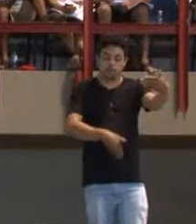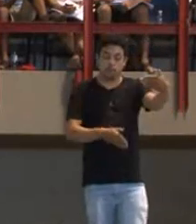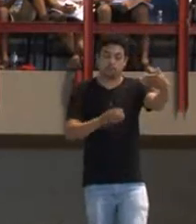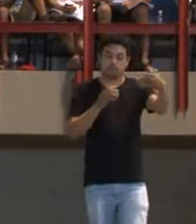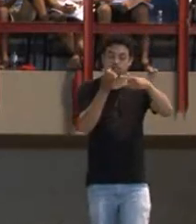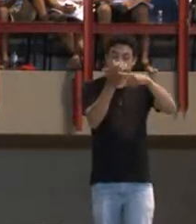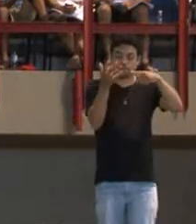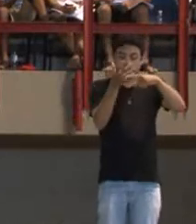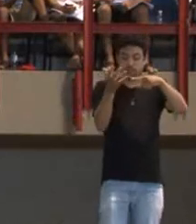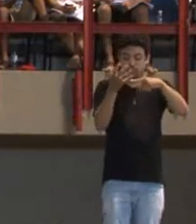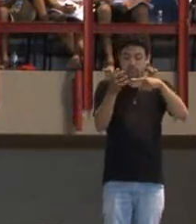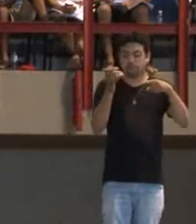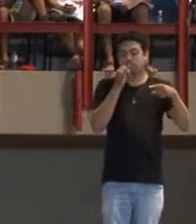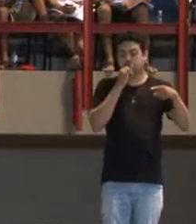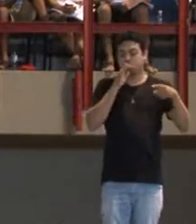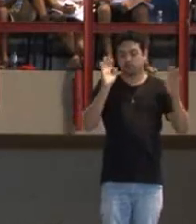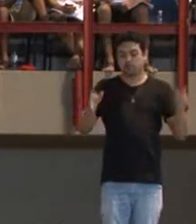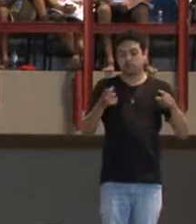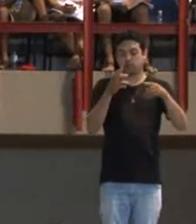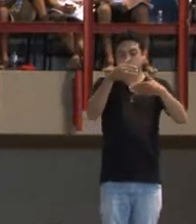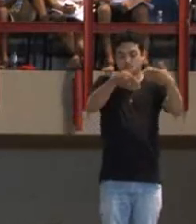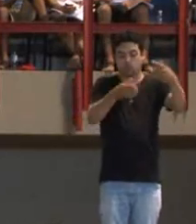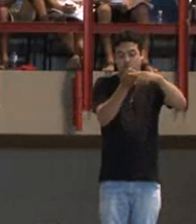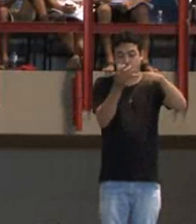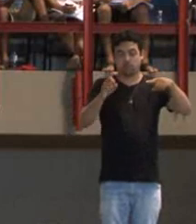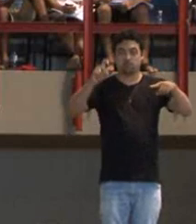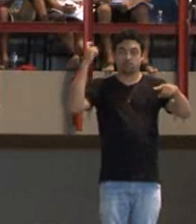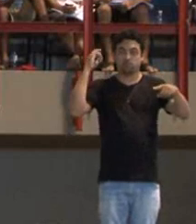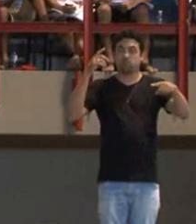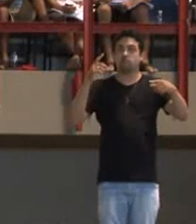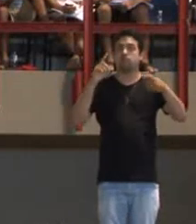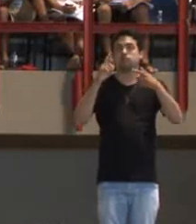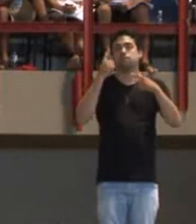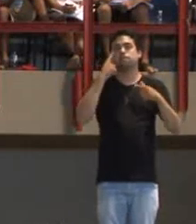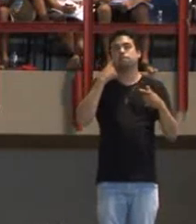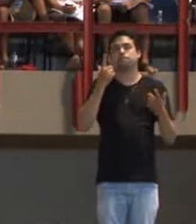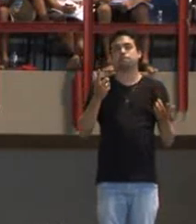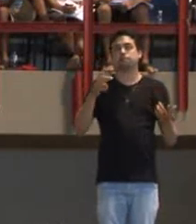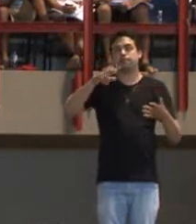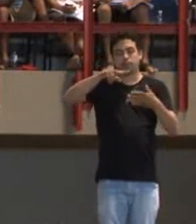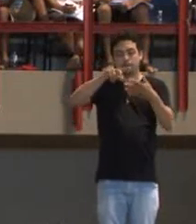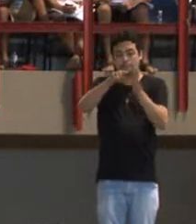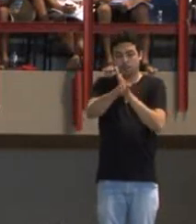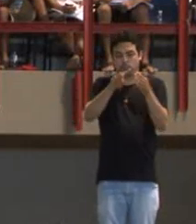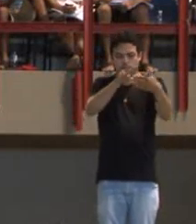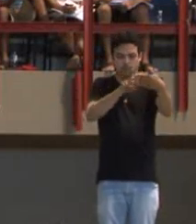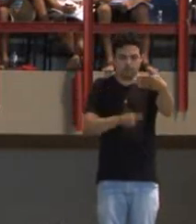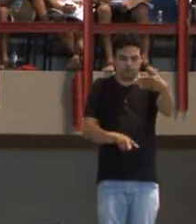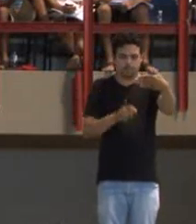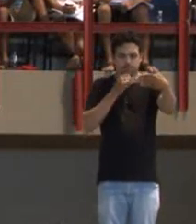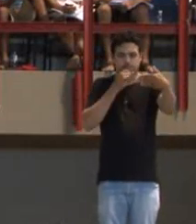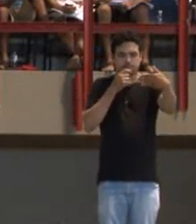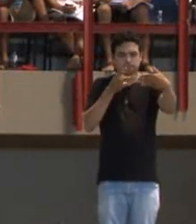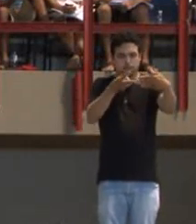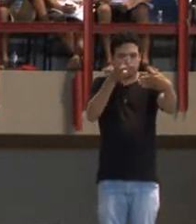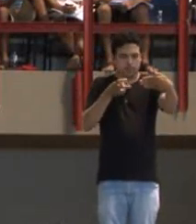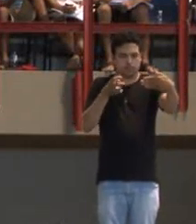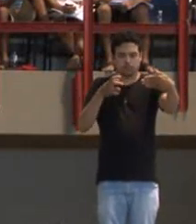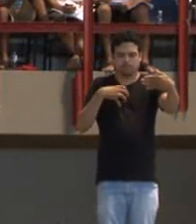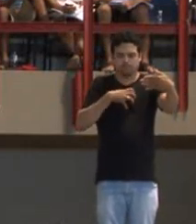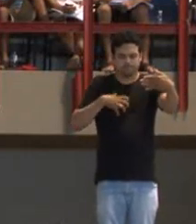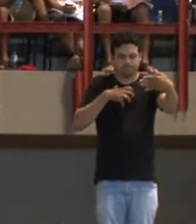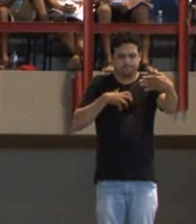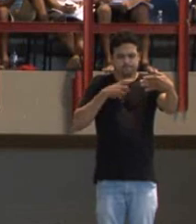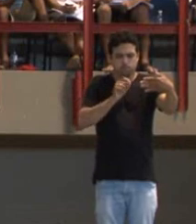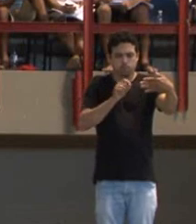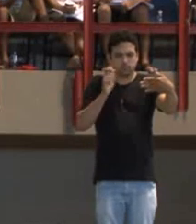física, quando você fazia prova de física ou quando você fez. Aí você lê a questão. Primeiro aperreio que a gente